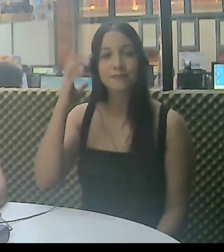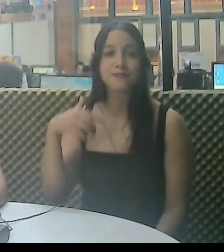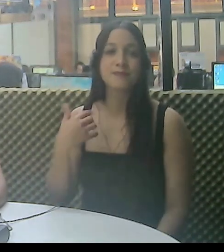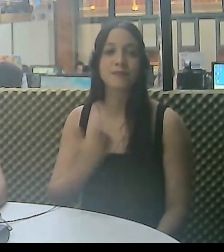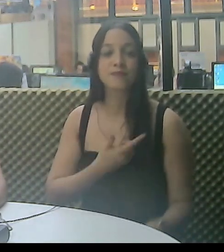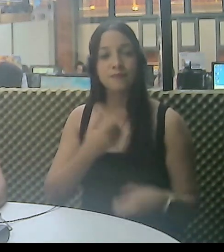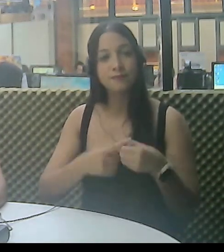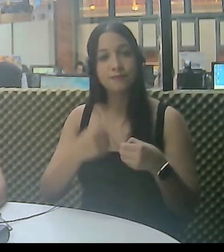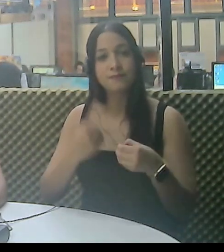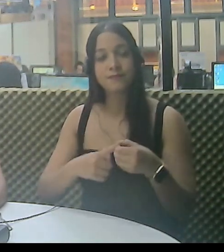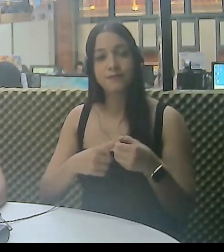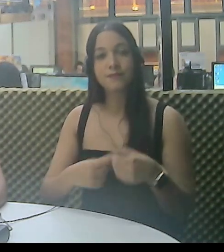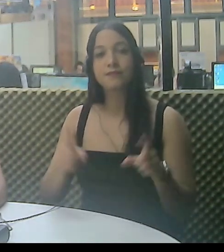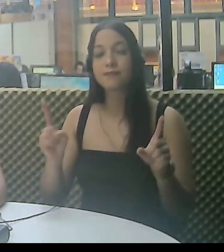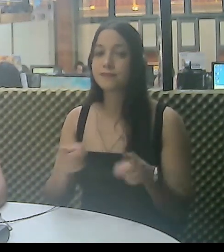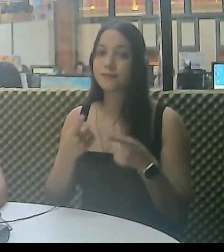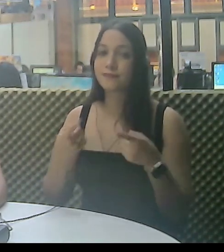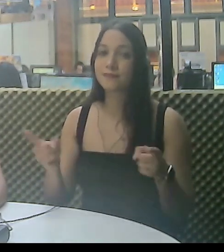Rádio Nossa Cidade.